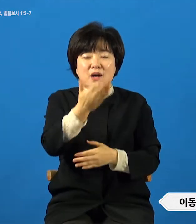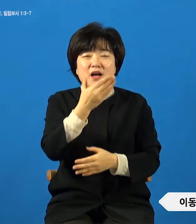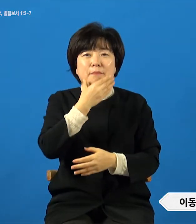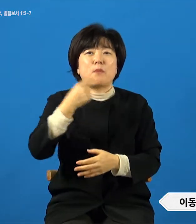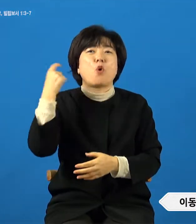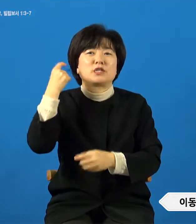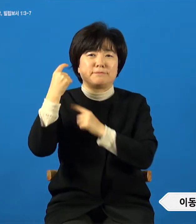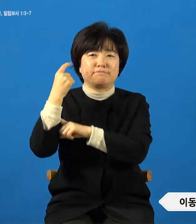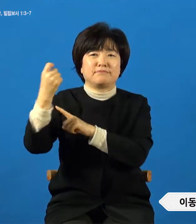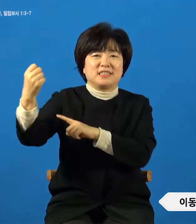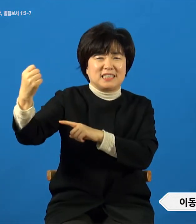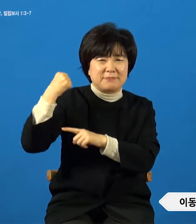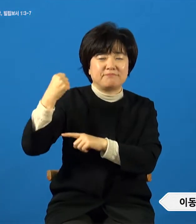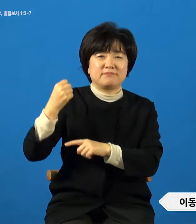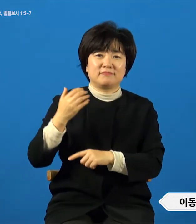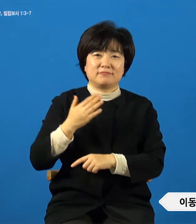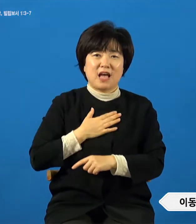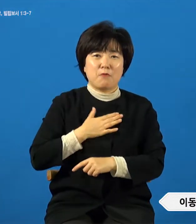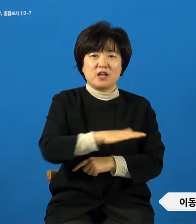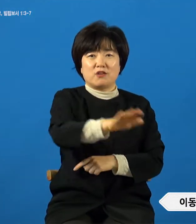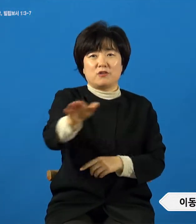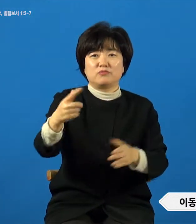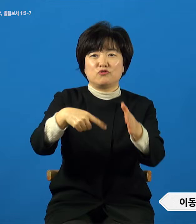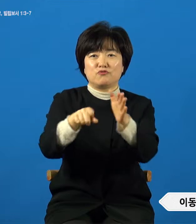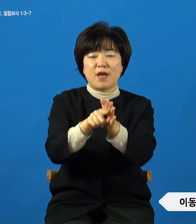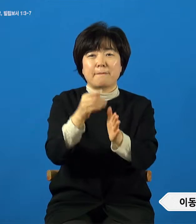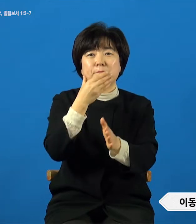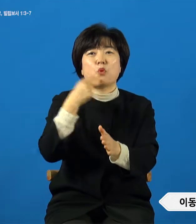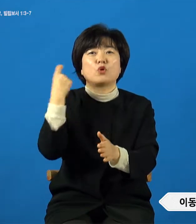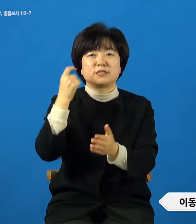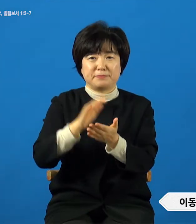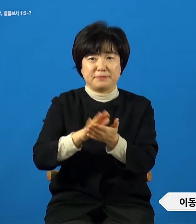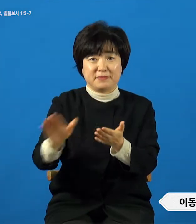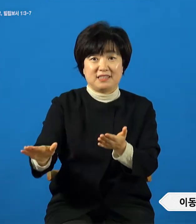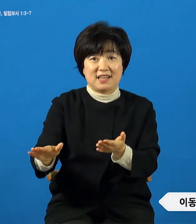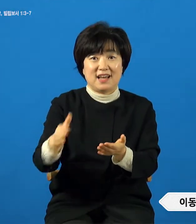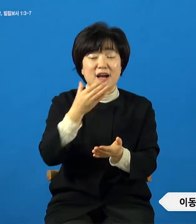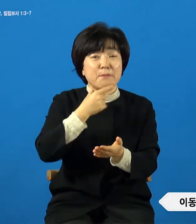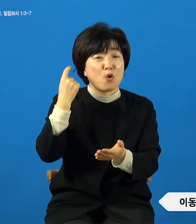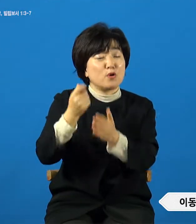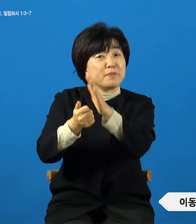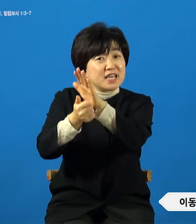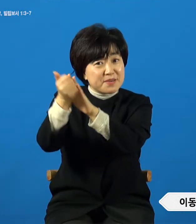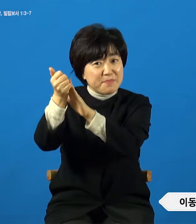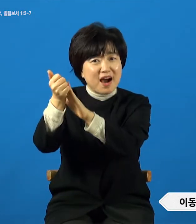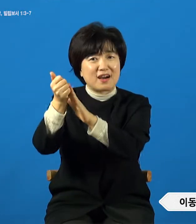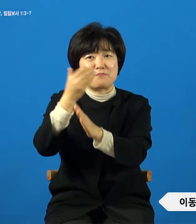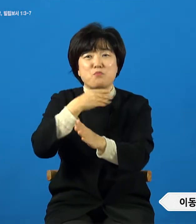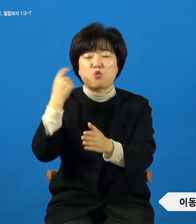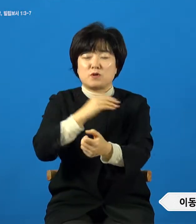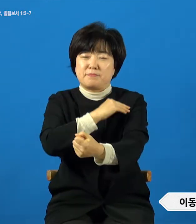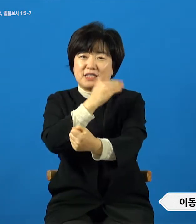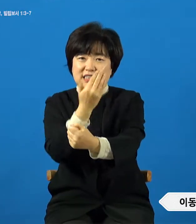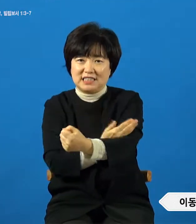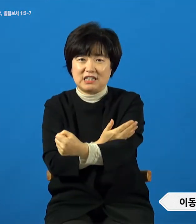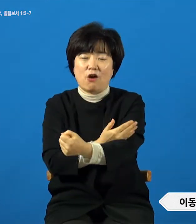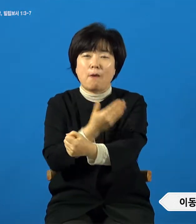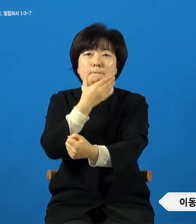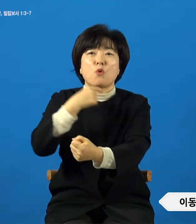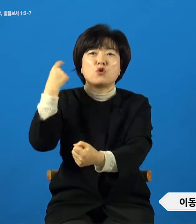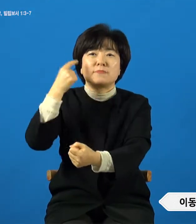복음이 여러분과 저를 위한 복음입니다. 이것이 바로 복음의 희망, 복음의 능력, 복음의